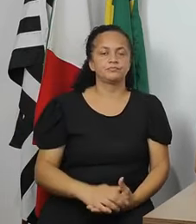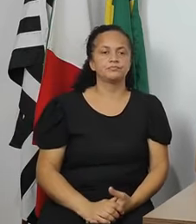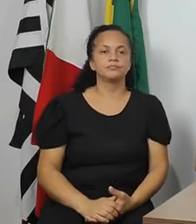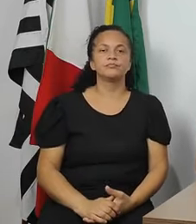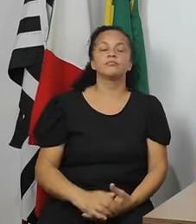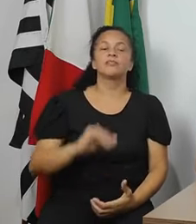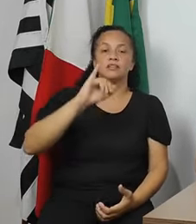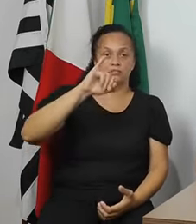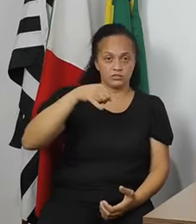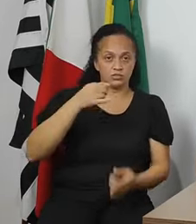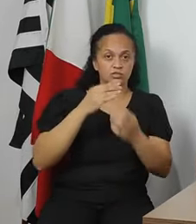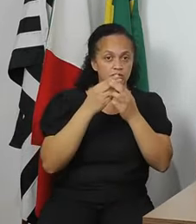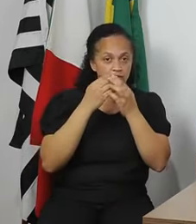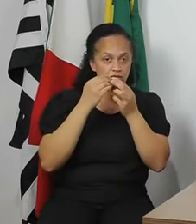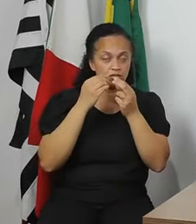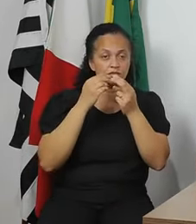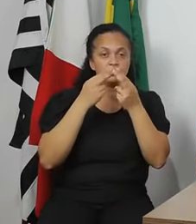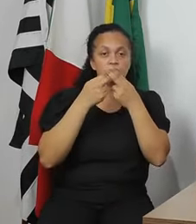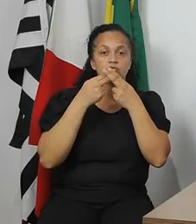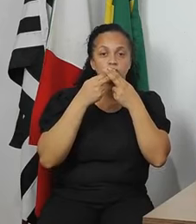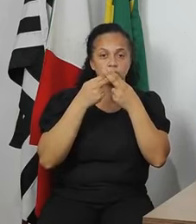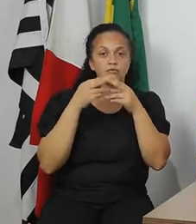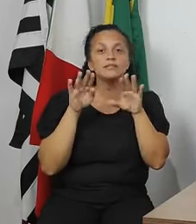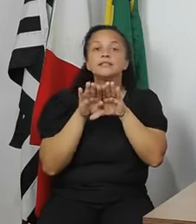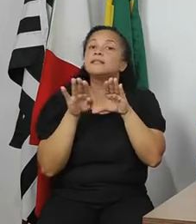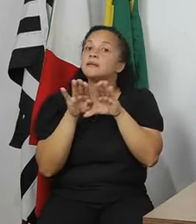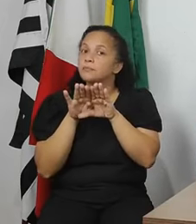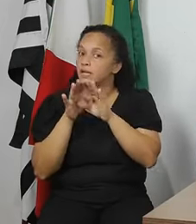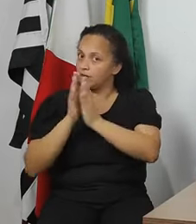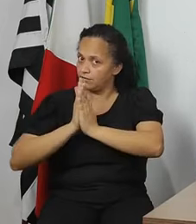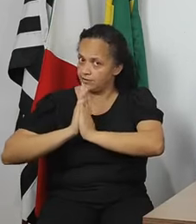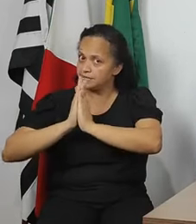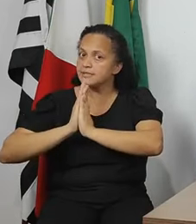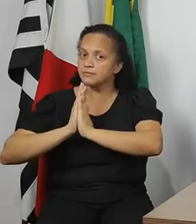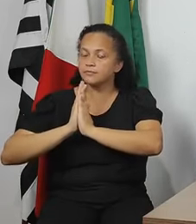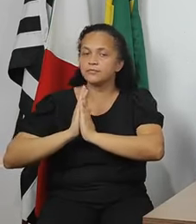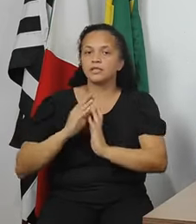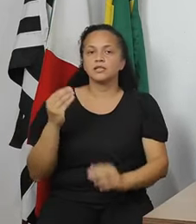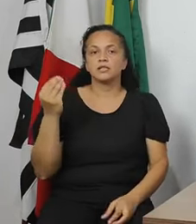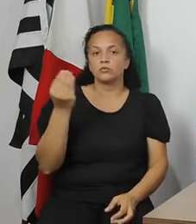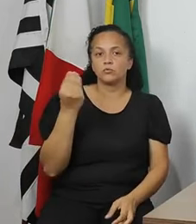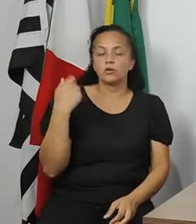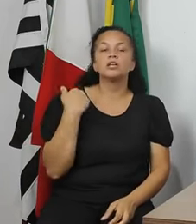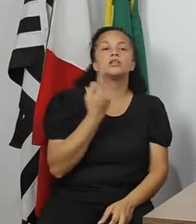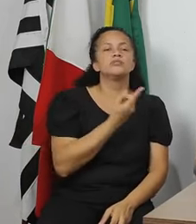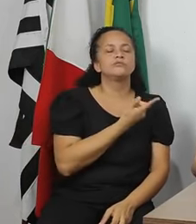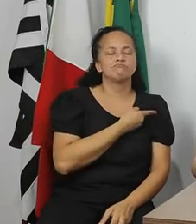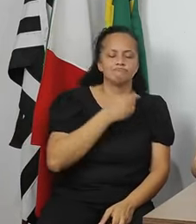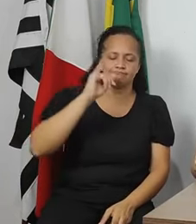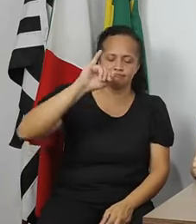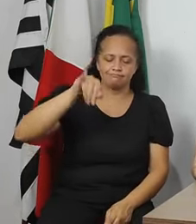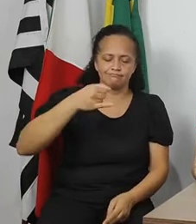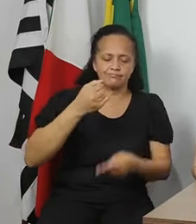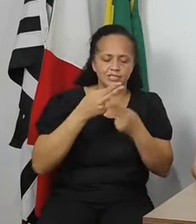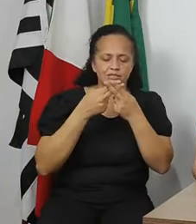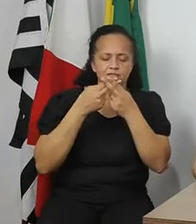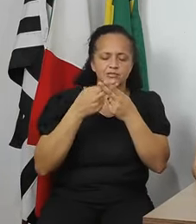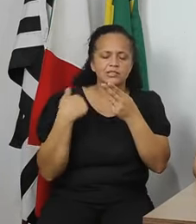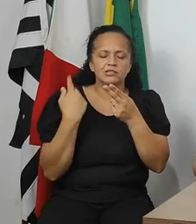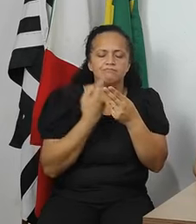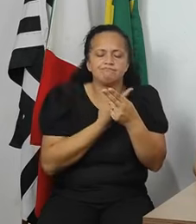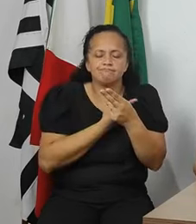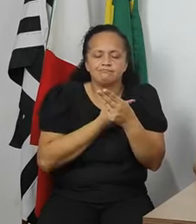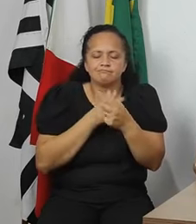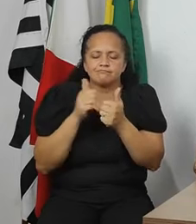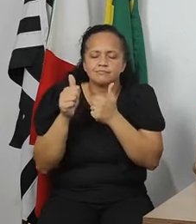o jejum e a oração. A gente tem que entender que quando a gente jejua, a gente consegue se aproximar mais de Deus. A gente